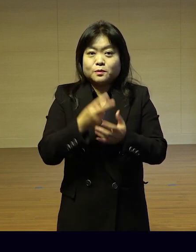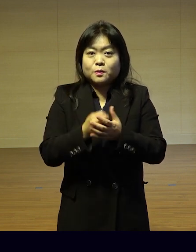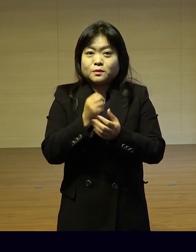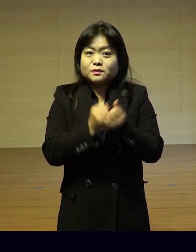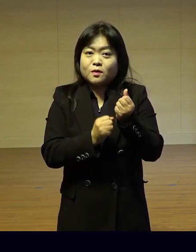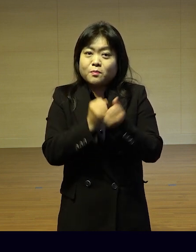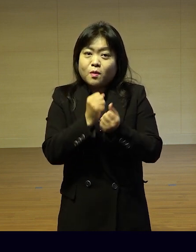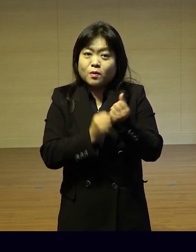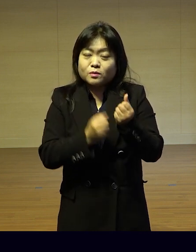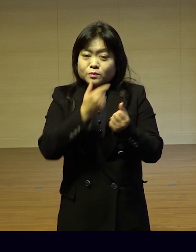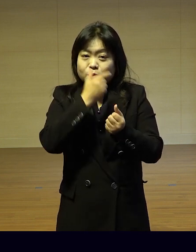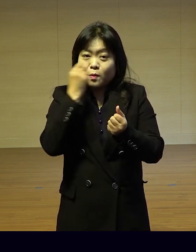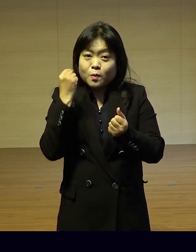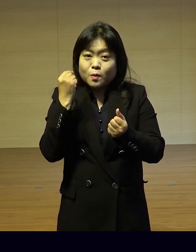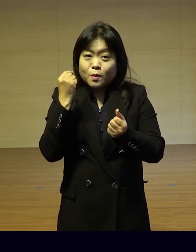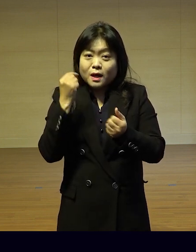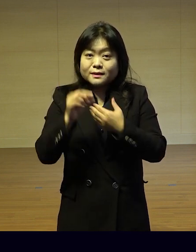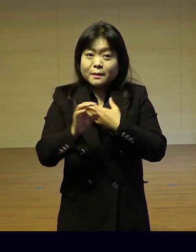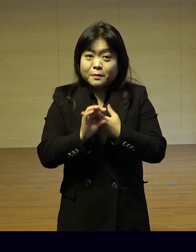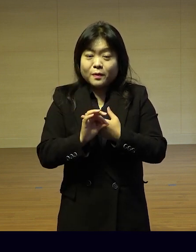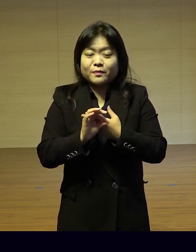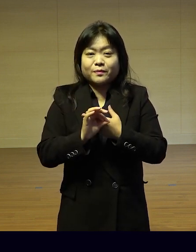설명이 미진한 부분이 있다면은